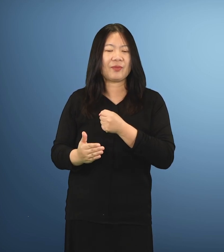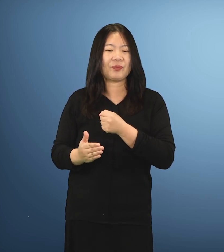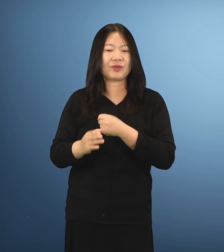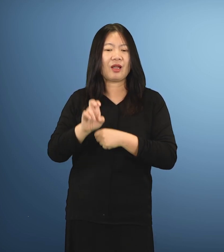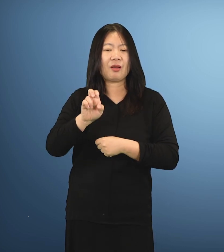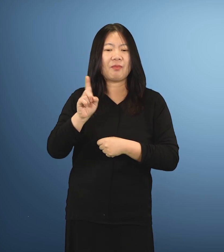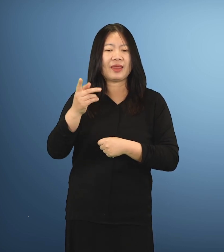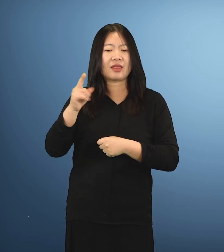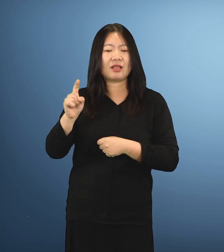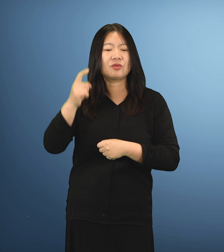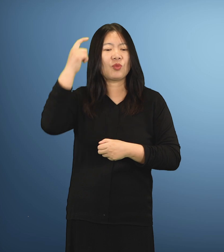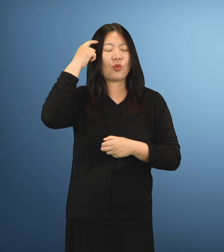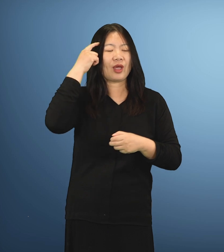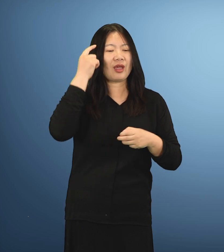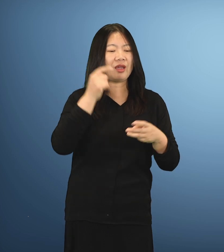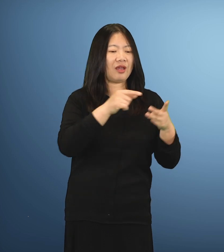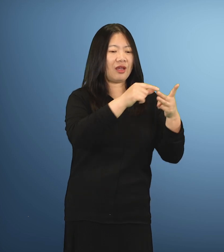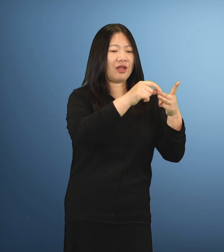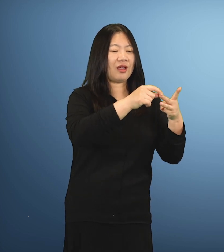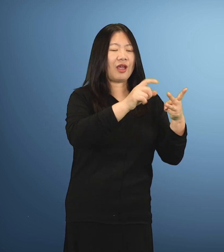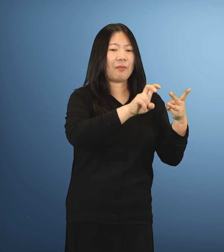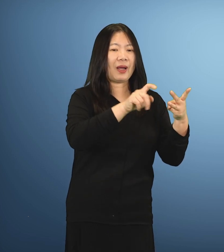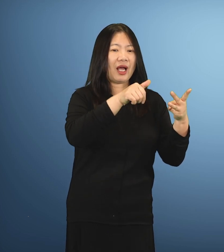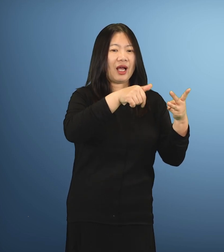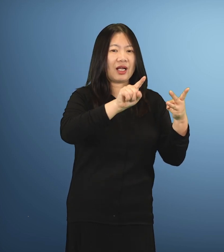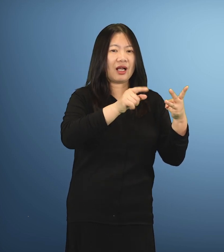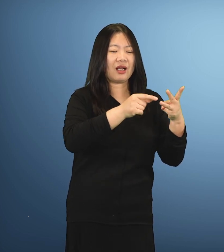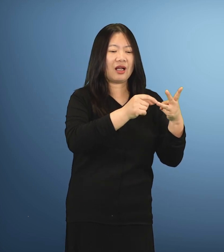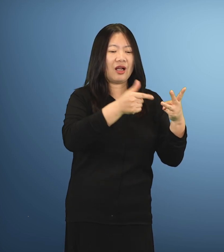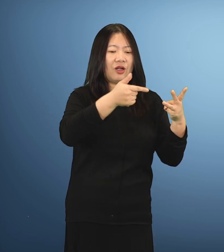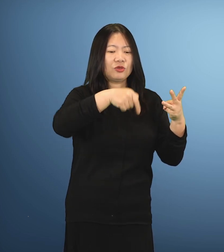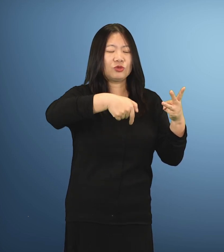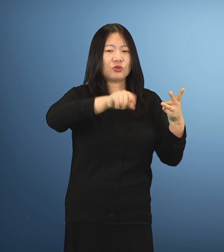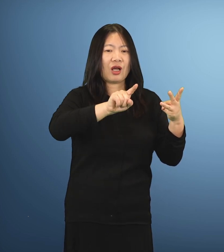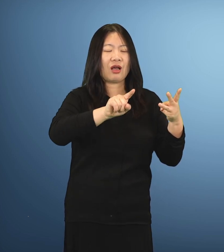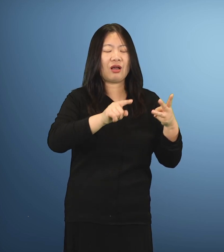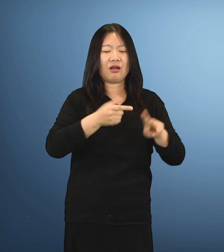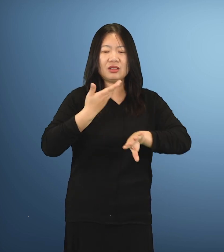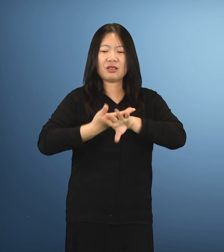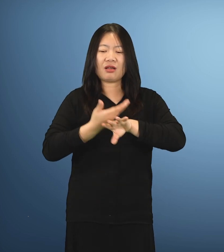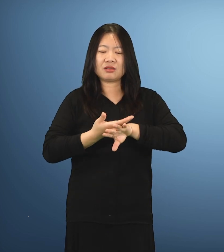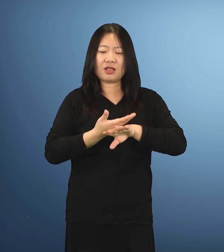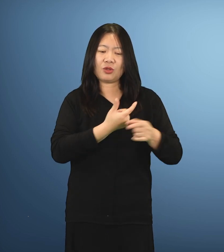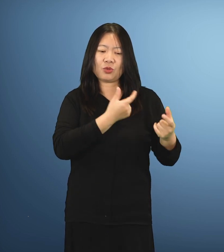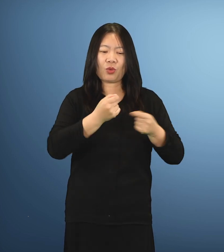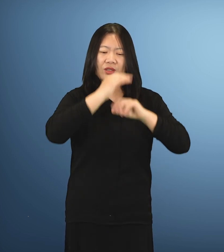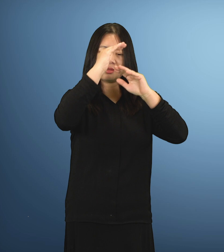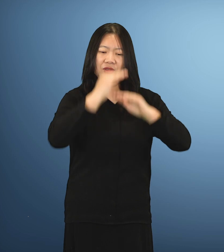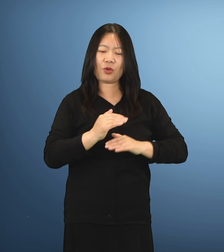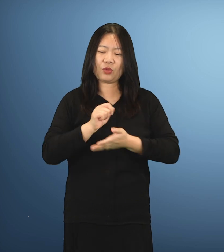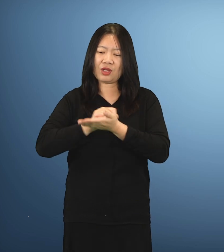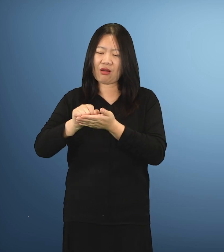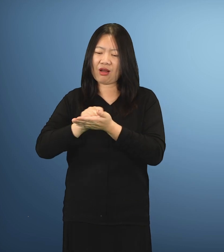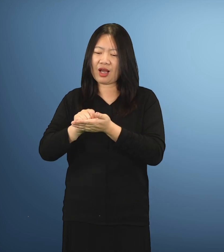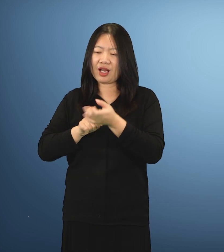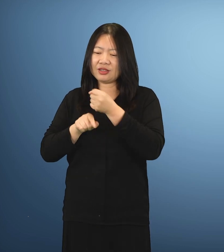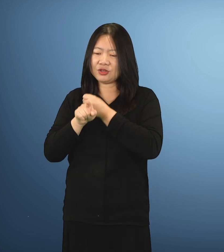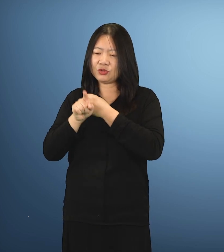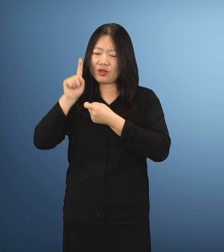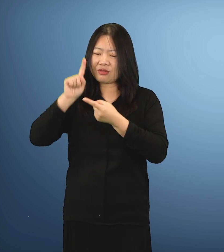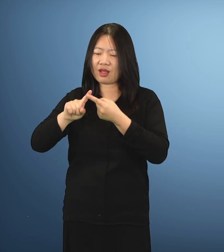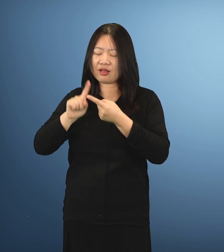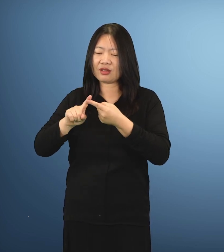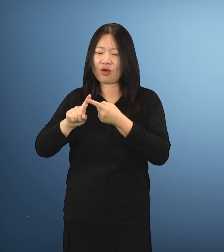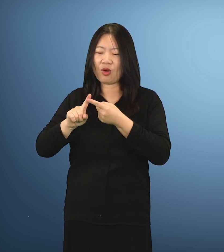쓴 의도에 대해서 이해를 갖지 않으면 오늘 마태는 무슨 이야기를 강조하고 싶은